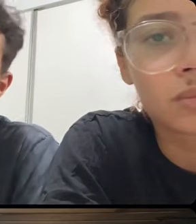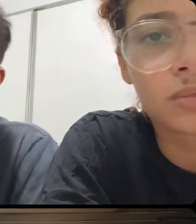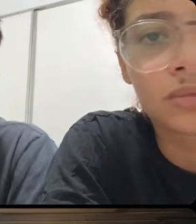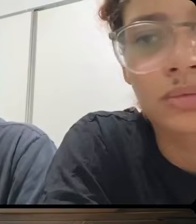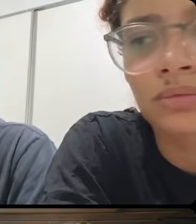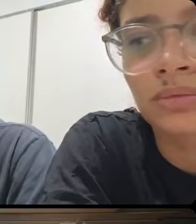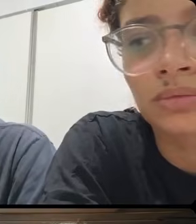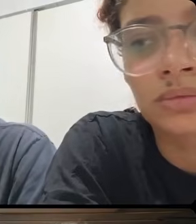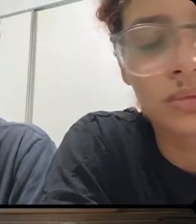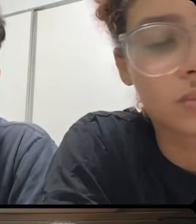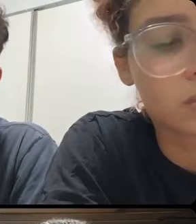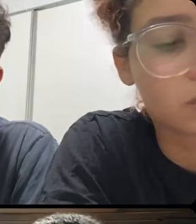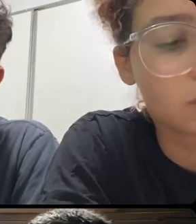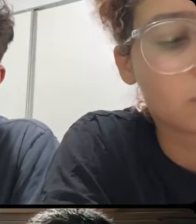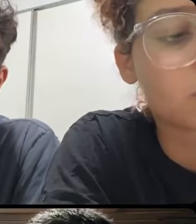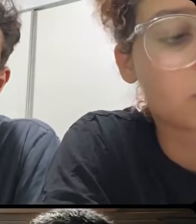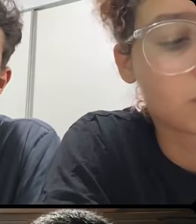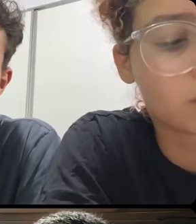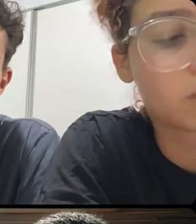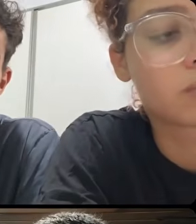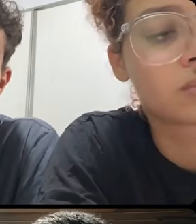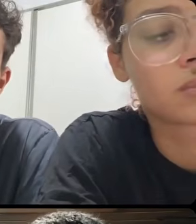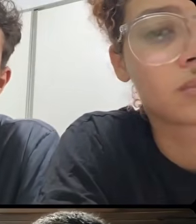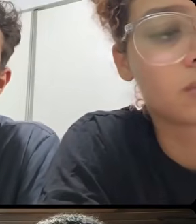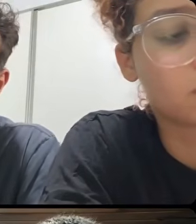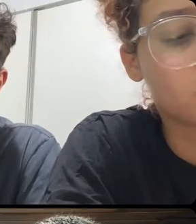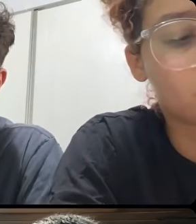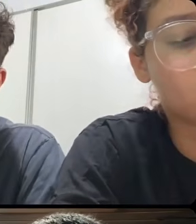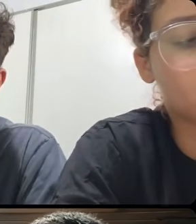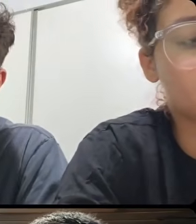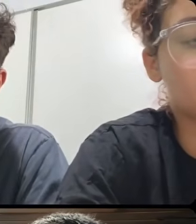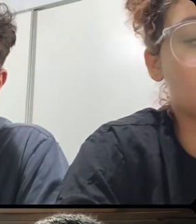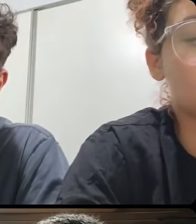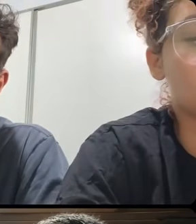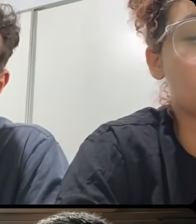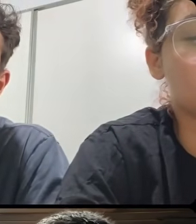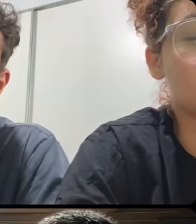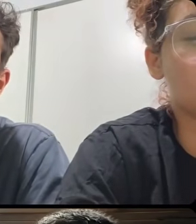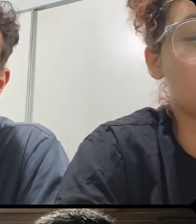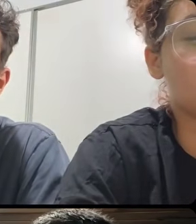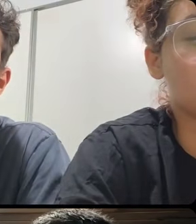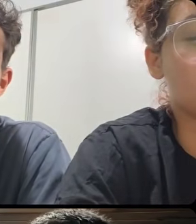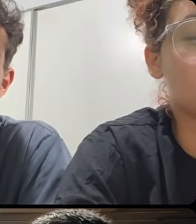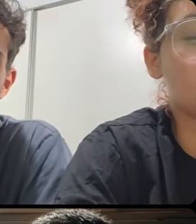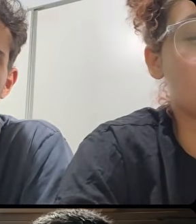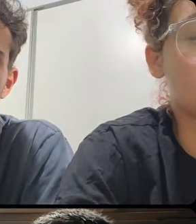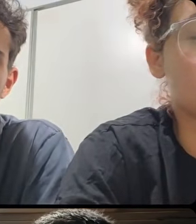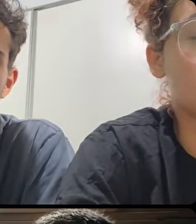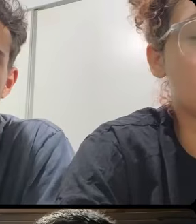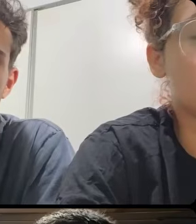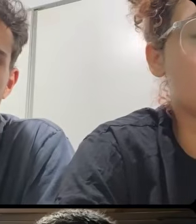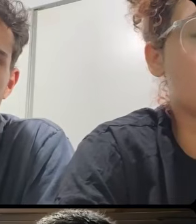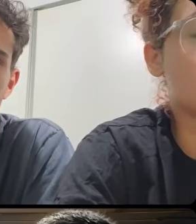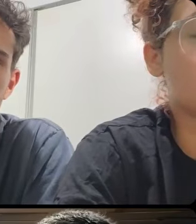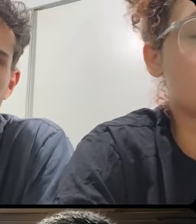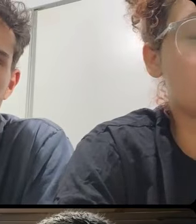que foi construído, porque foi Deus, né? Deus é bom, Deus é fiel para nossa vida, né? Eu digo assim que